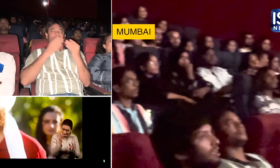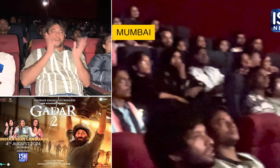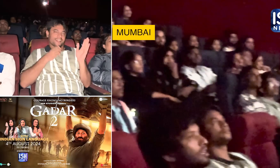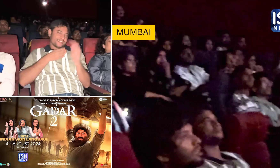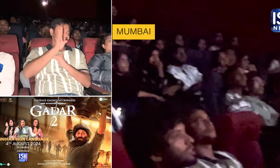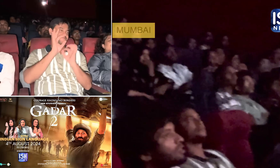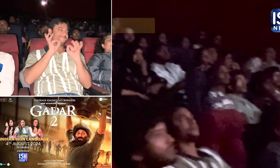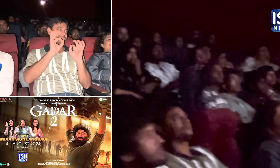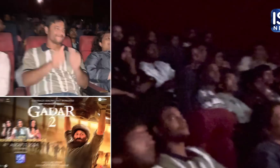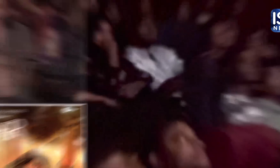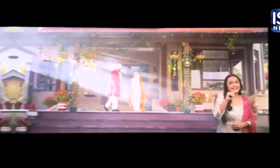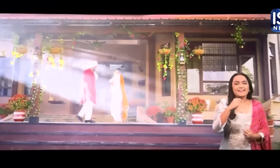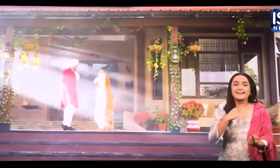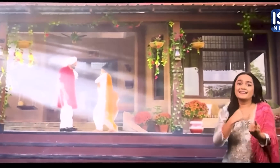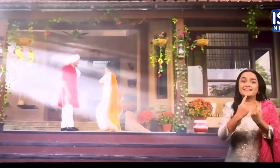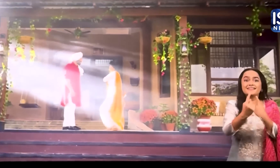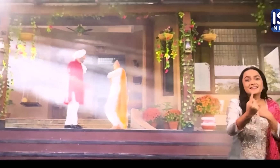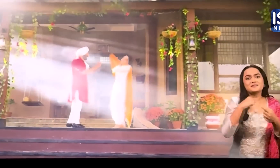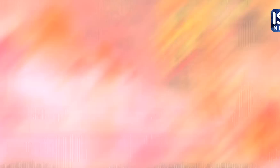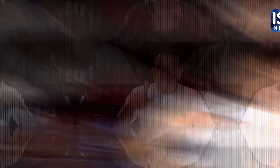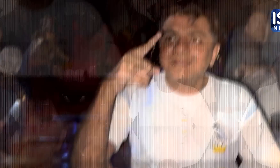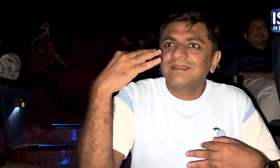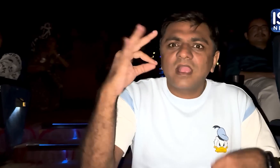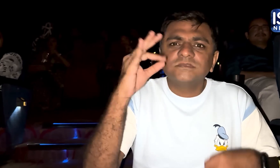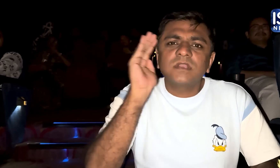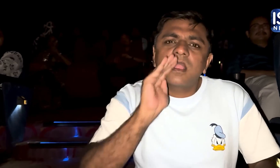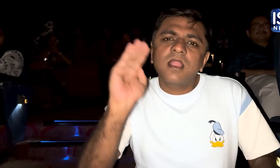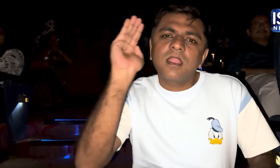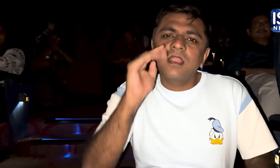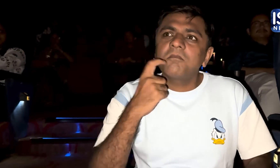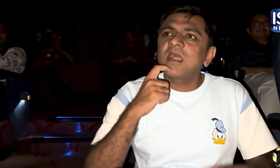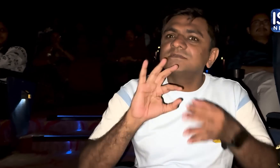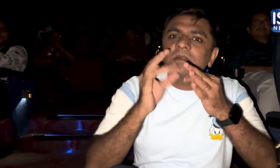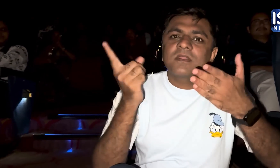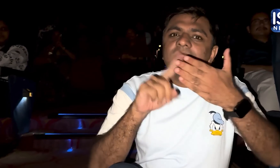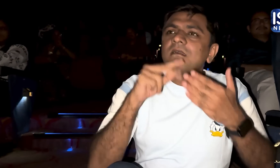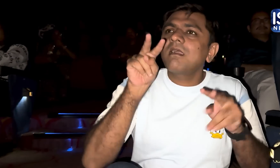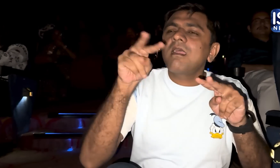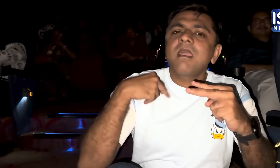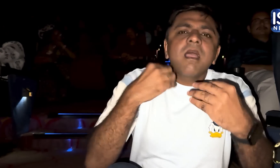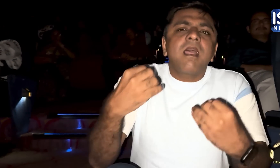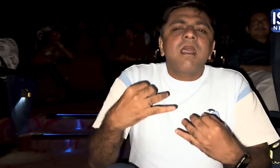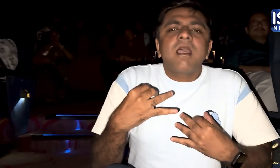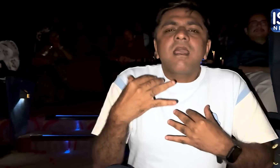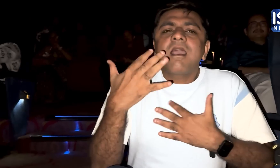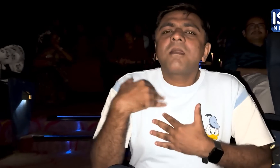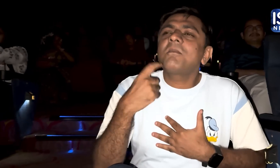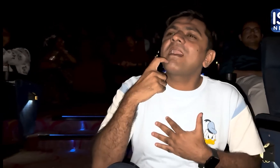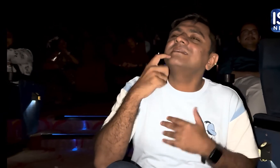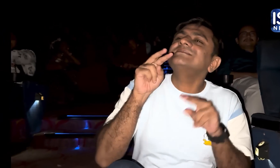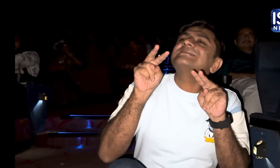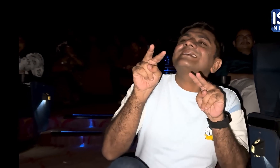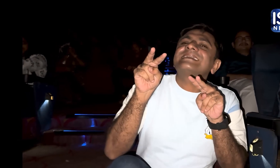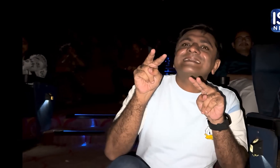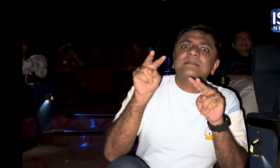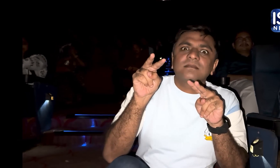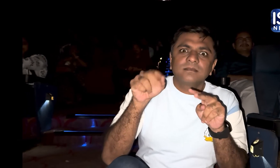चाहिए ताकि हम भी एंजॉय करें। आप सबने मानसी को गाने इंटरप्रेट करते देखा, कितना इंस्पायरिंग था ना। हमने मानसी को स्क्रीन पे देखा।